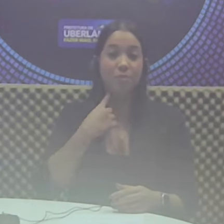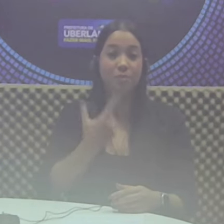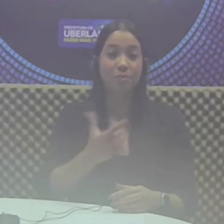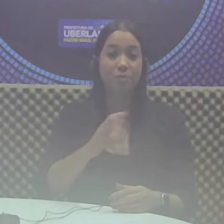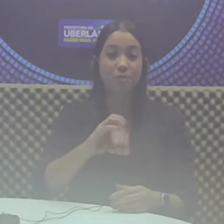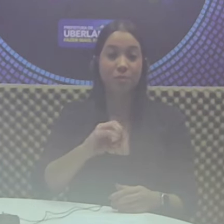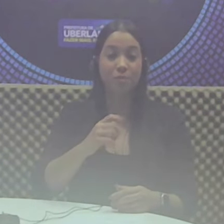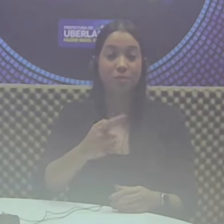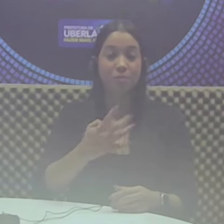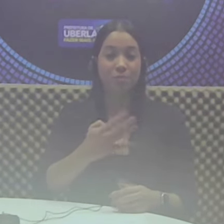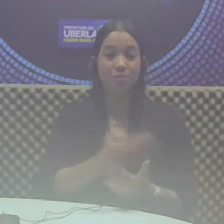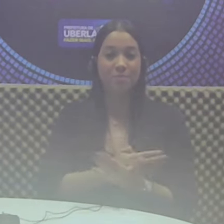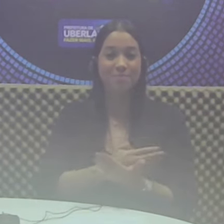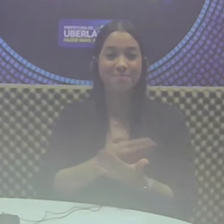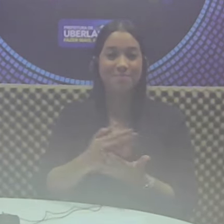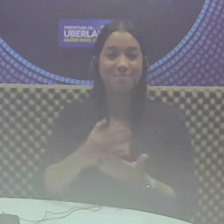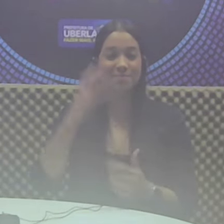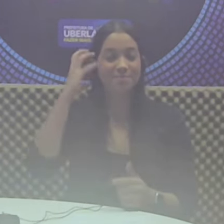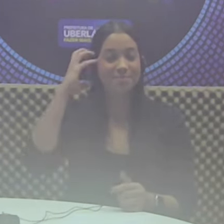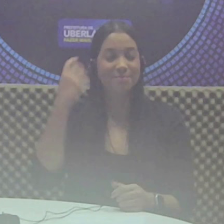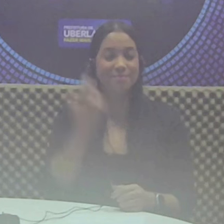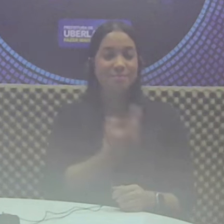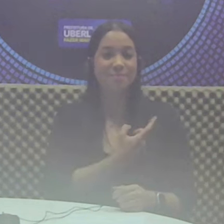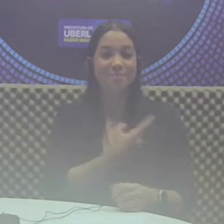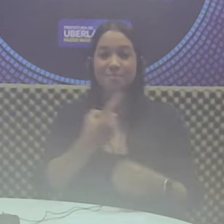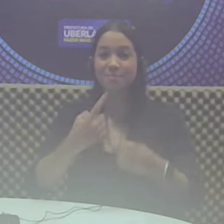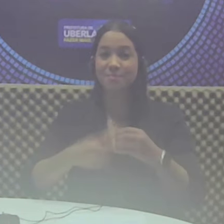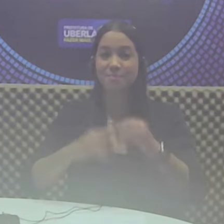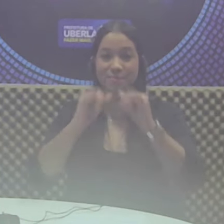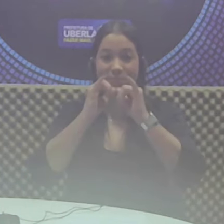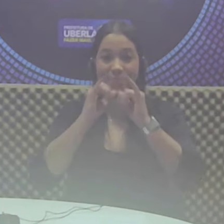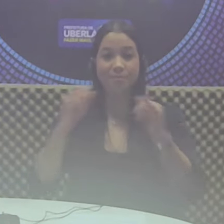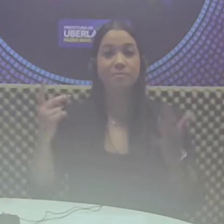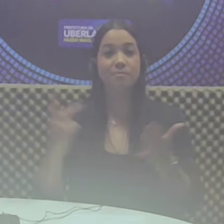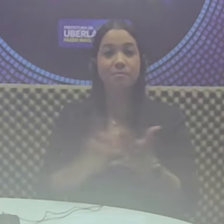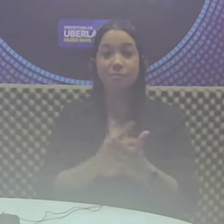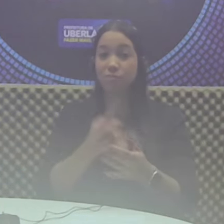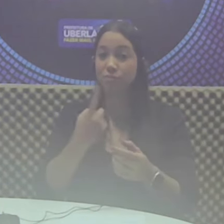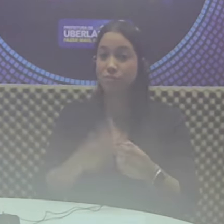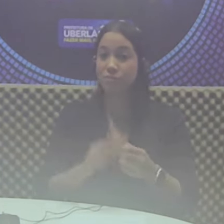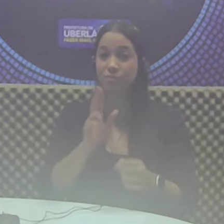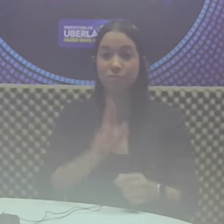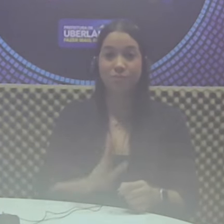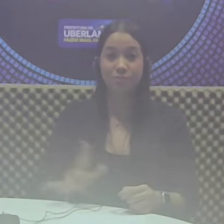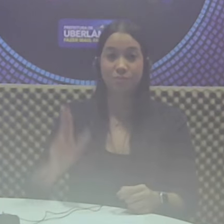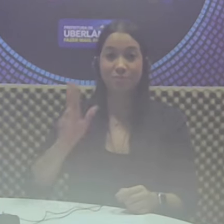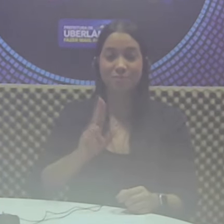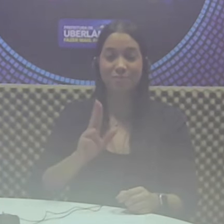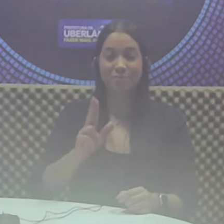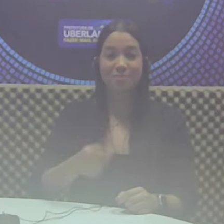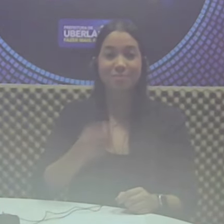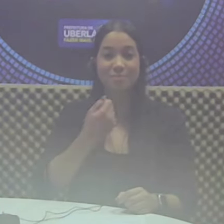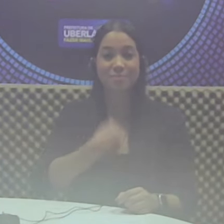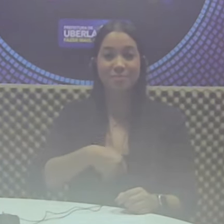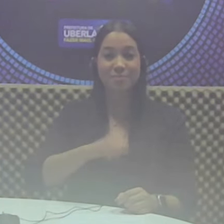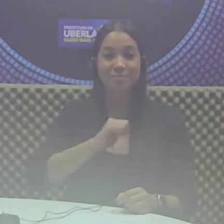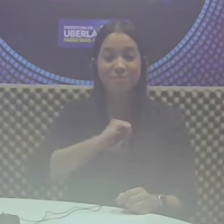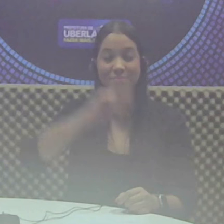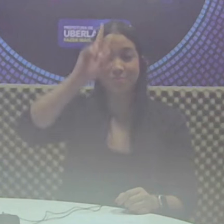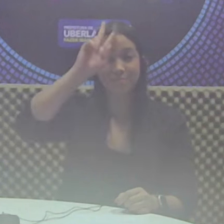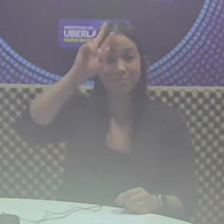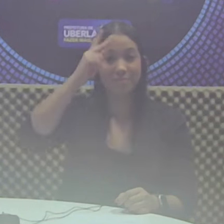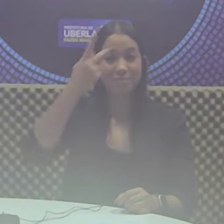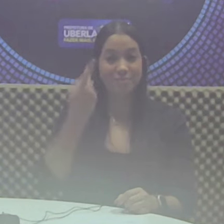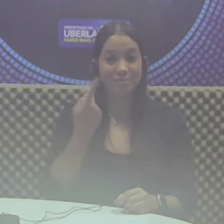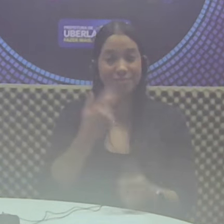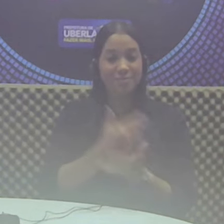2024. Está no ar a Rádio Nossa Cidade, com um boletim de notícias sobre o que de fato acontece em Uberlândia. Eu sou Ismênia Keller